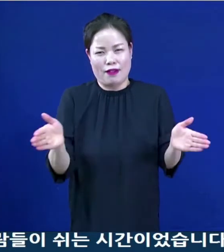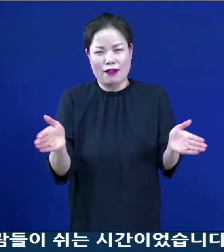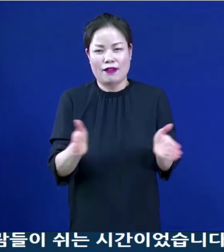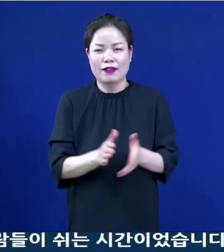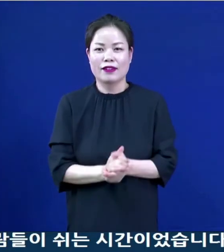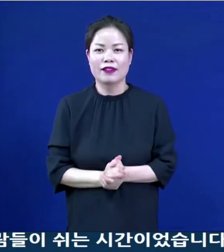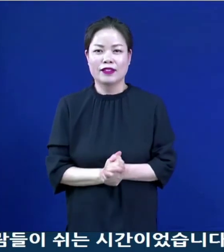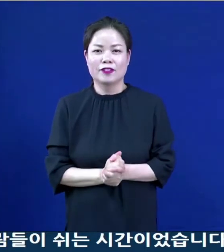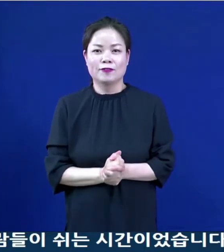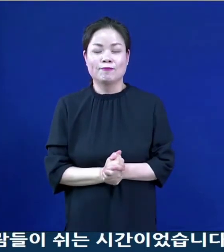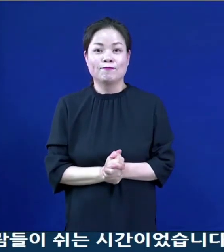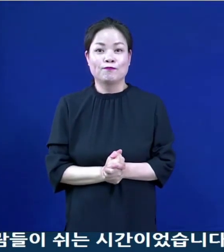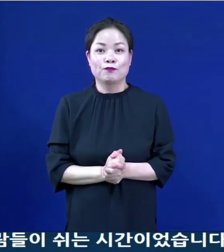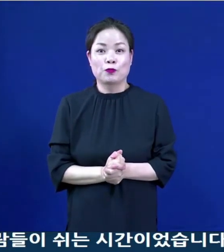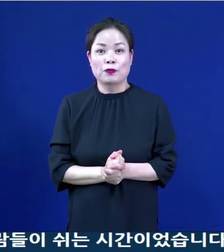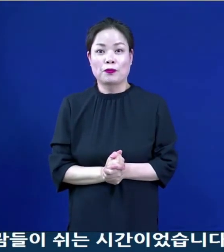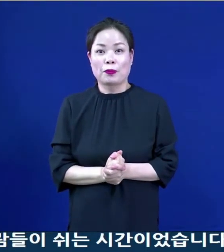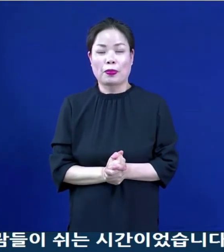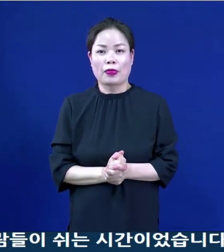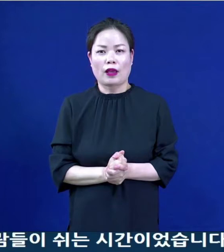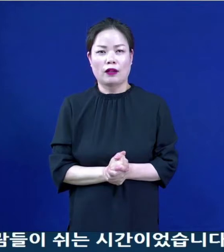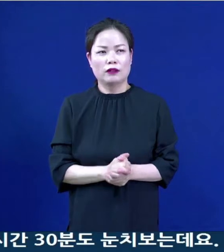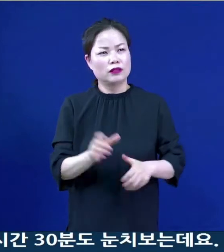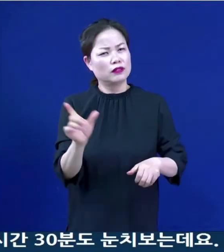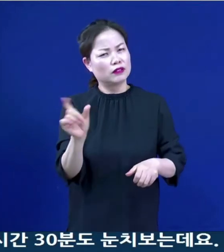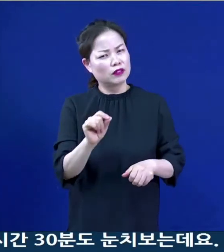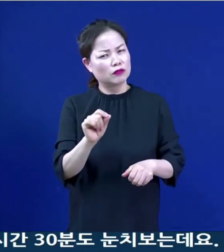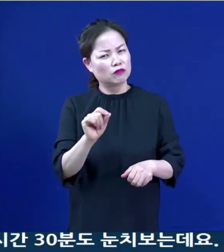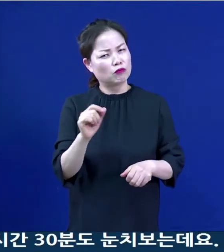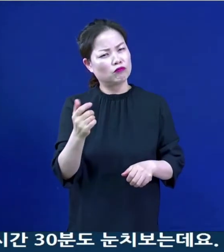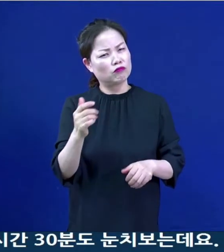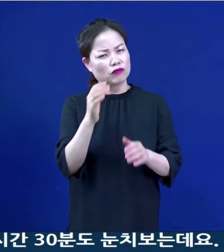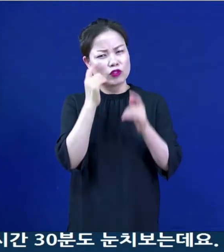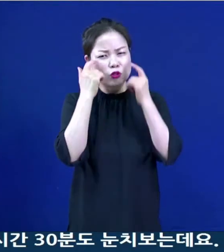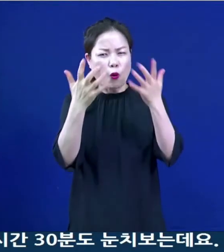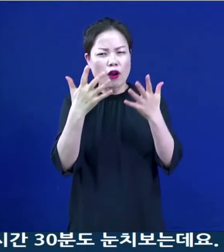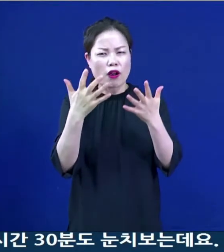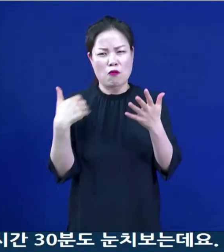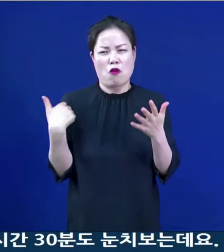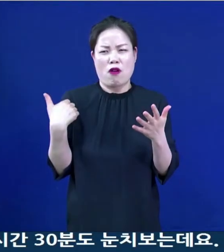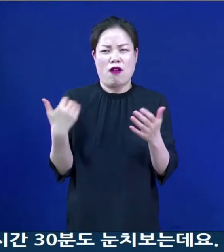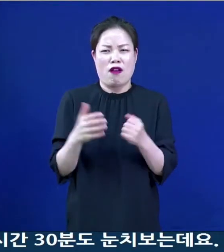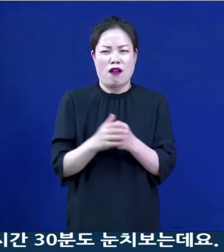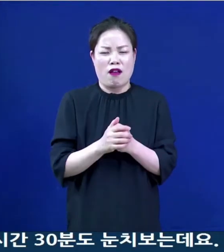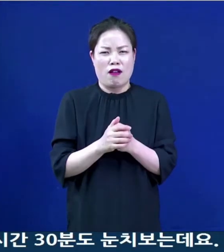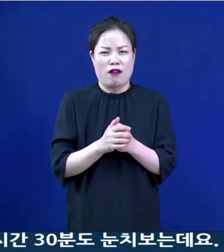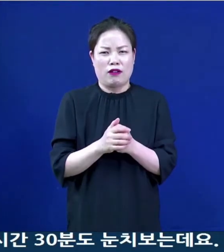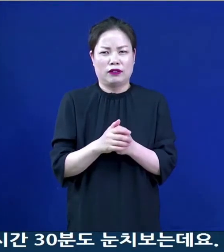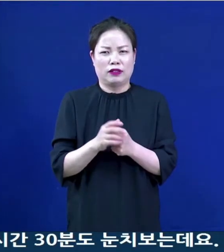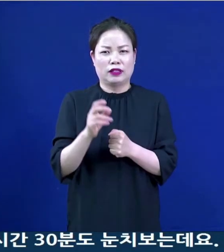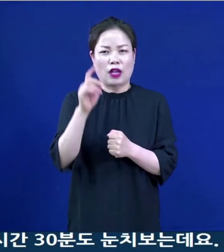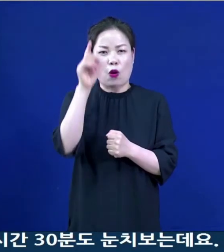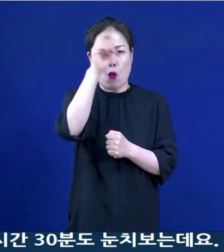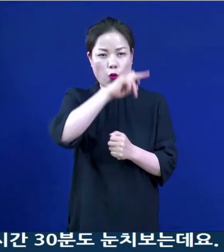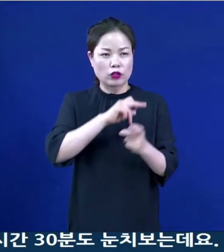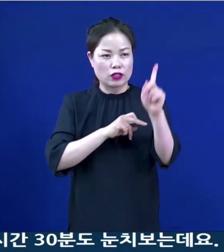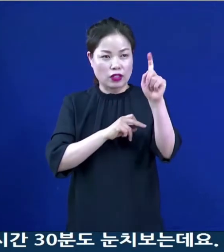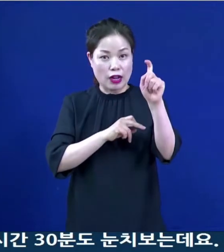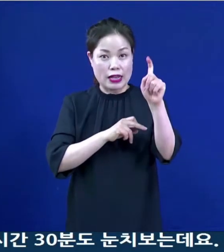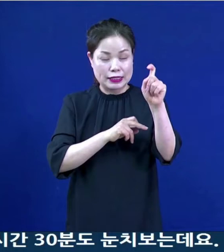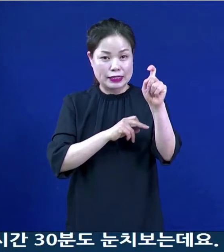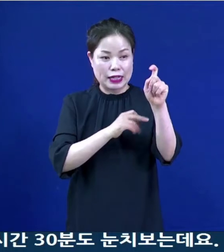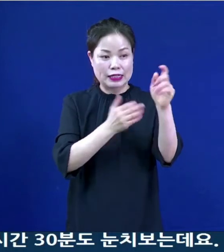이렇게 되어 있어요. 그래서 일찍이 몇 시인지 모르겠습니다. 그래서 아침 일찍부터 11시까지 오전 그 일을